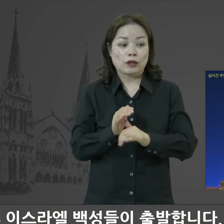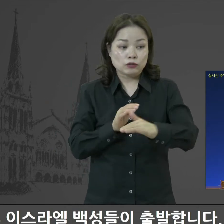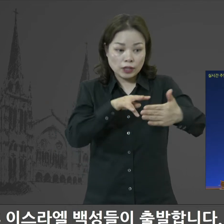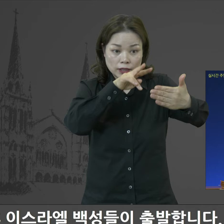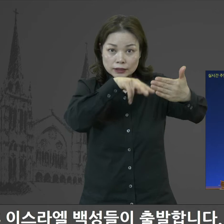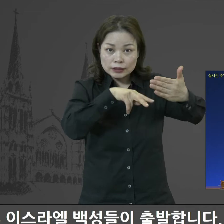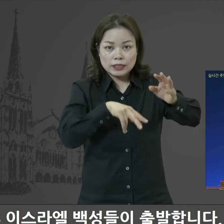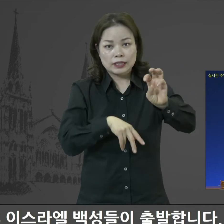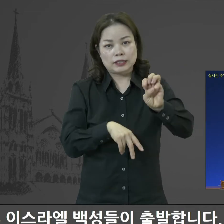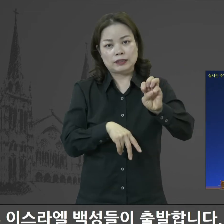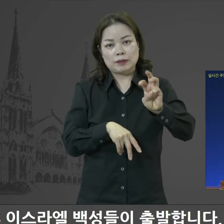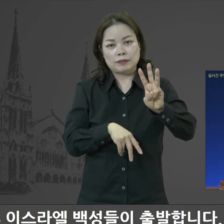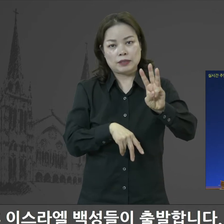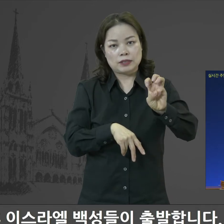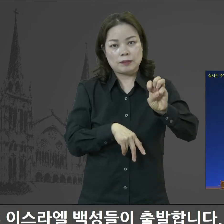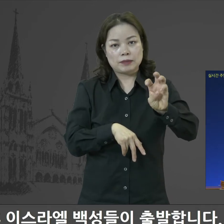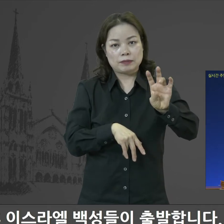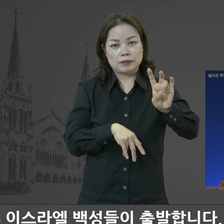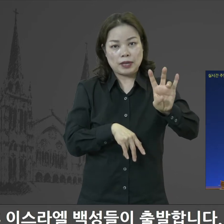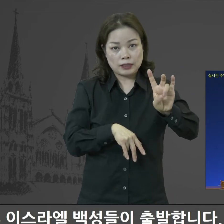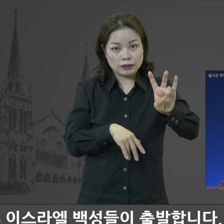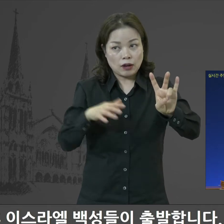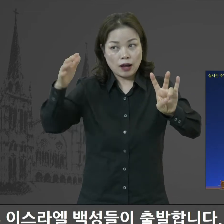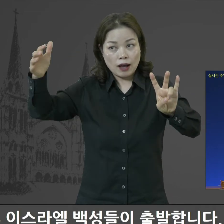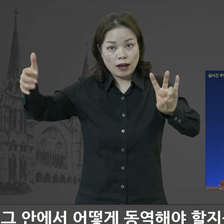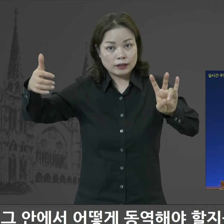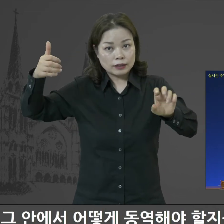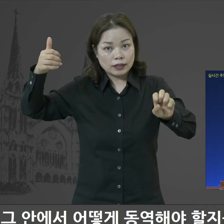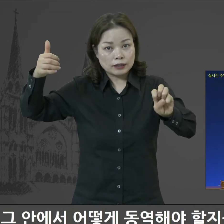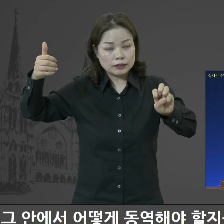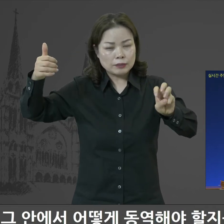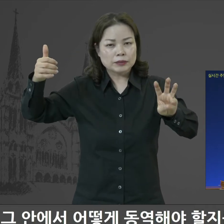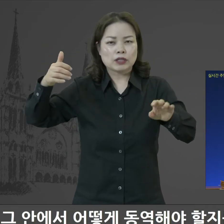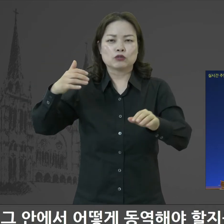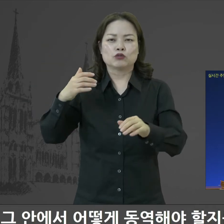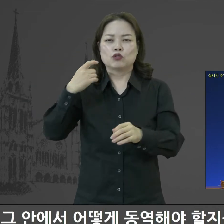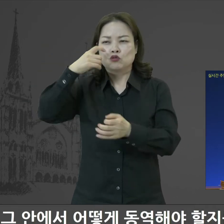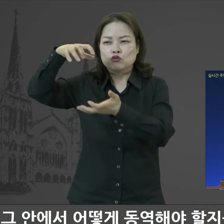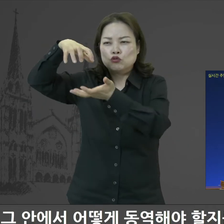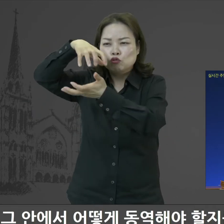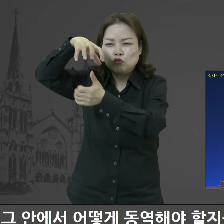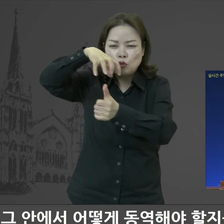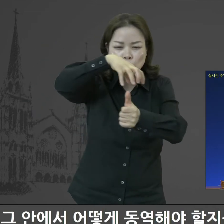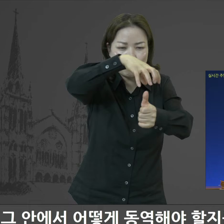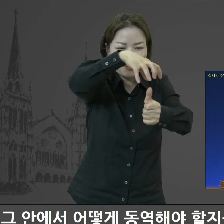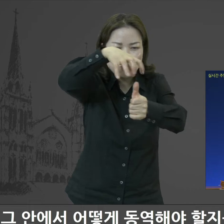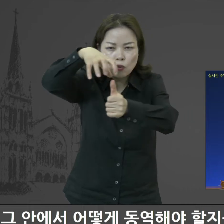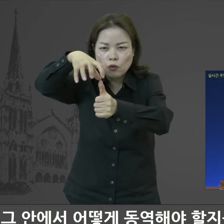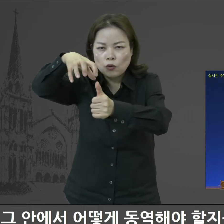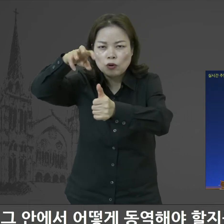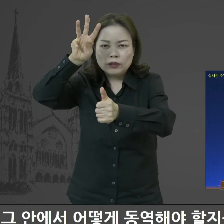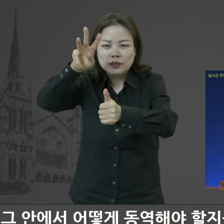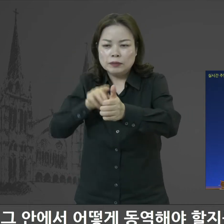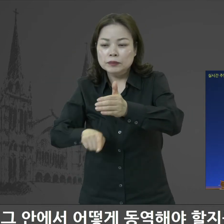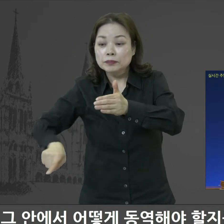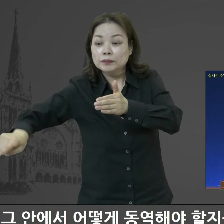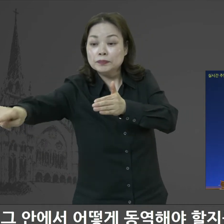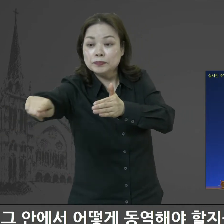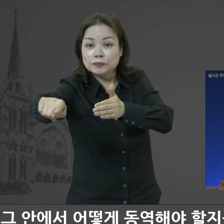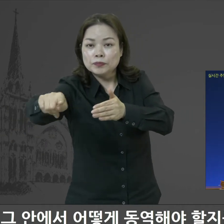읽은 33절과 34절 하나님께서 구름으로 인도하시고 3일길을 앞서 가시는 하나님을 소개한